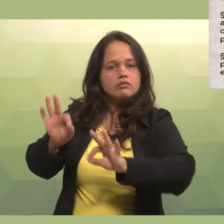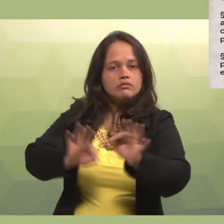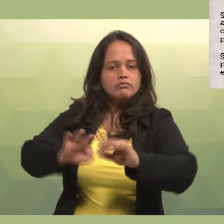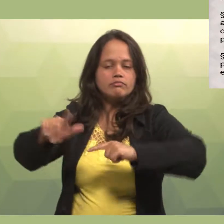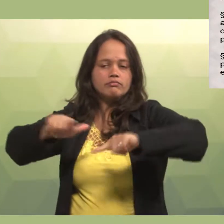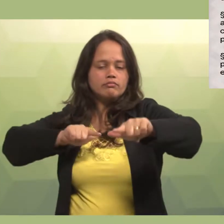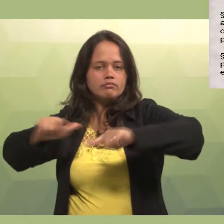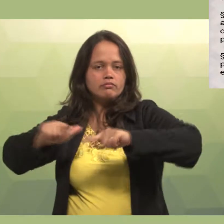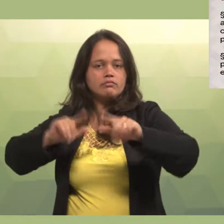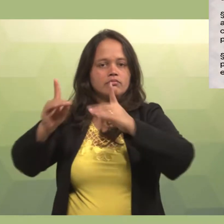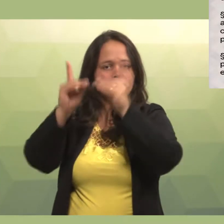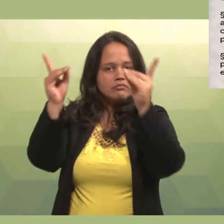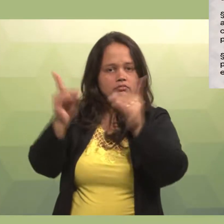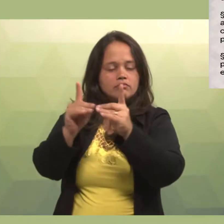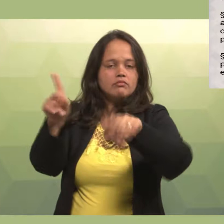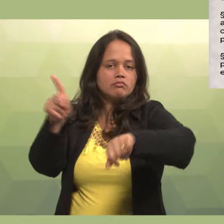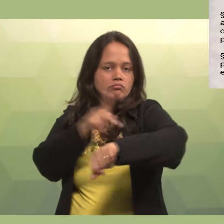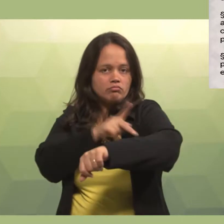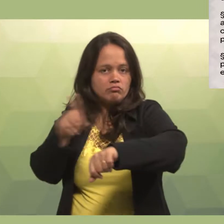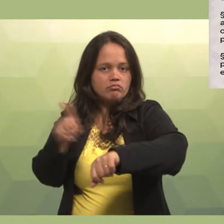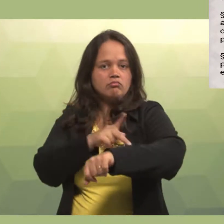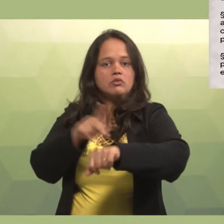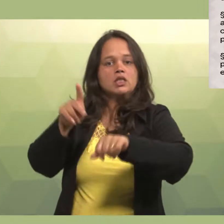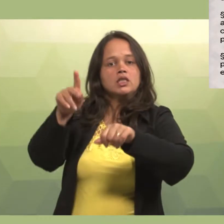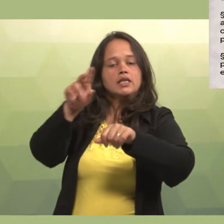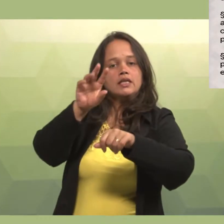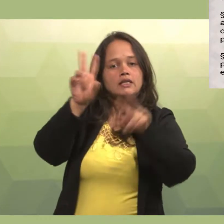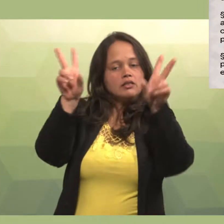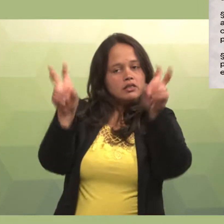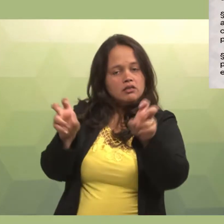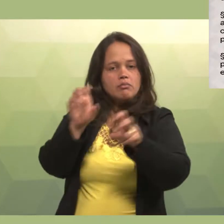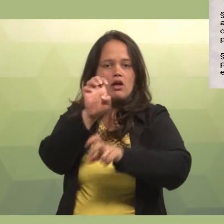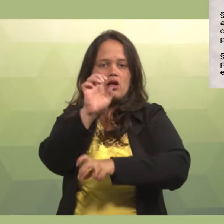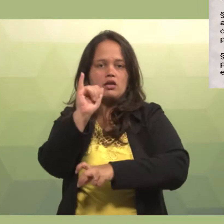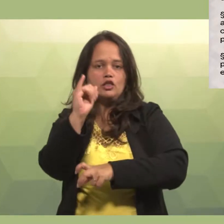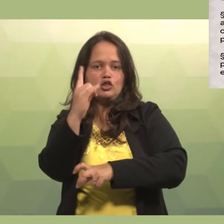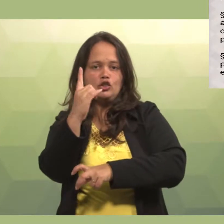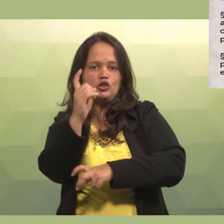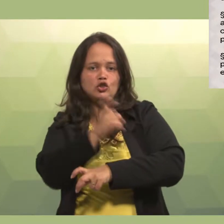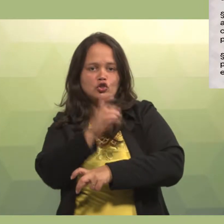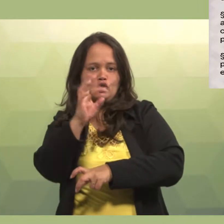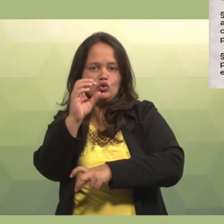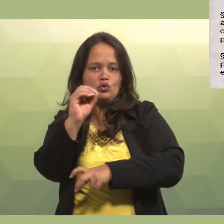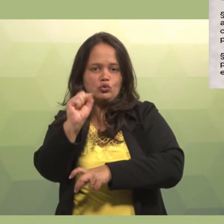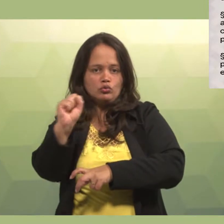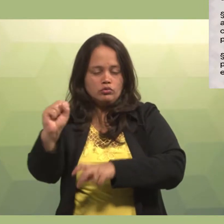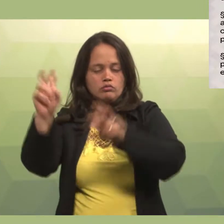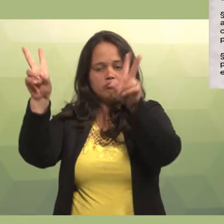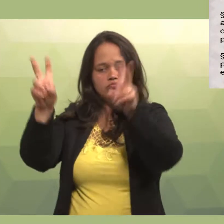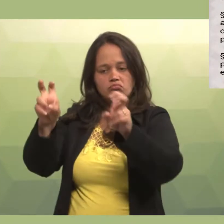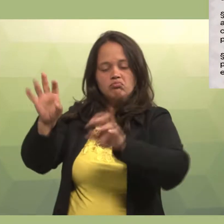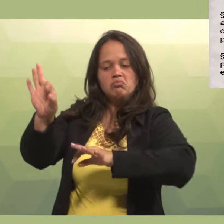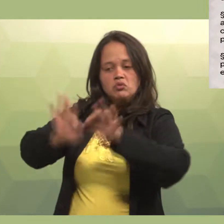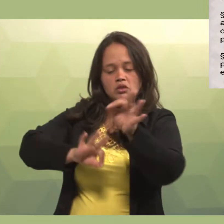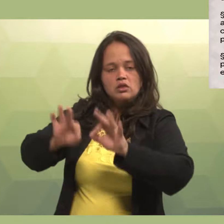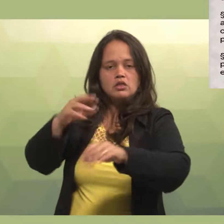em que temas e eixos temáticos são integrados às disciplinas e às áreas ditas convencionais, de forma a estarem presentes em